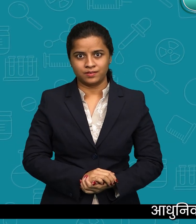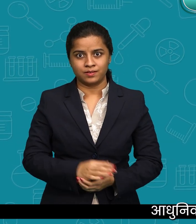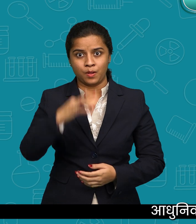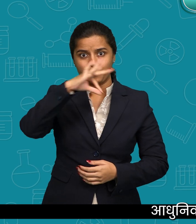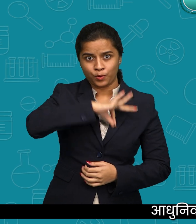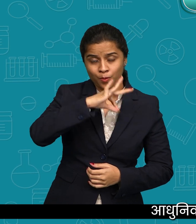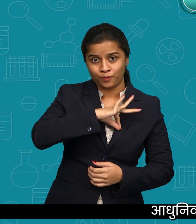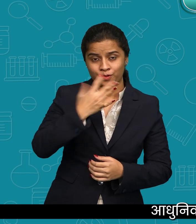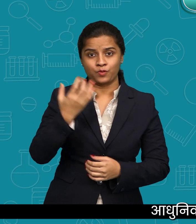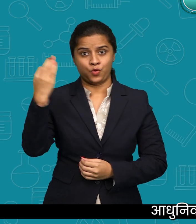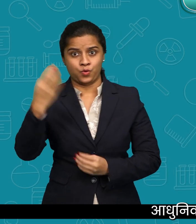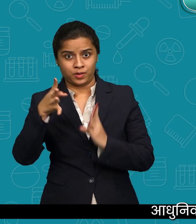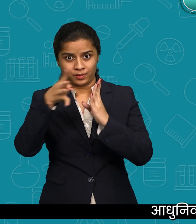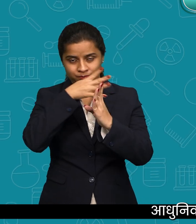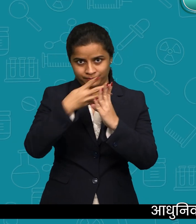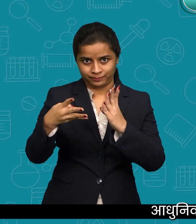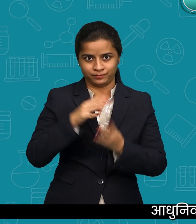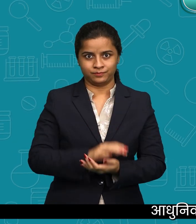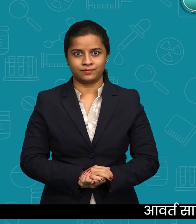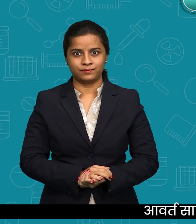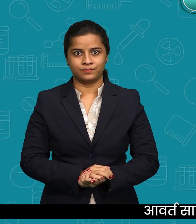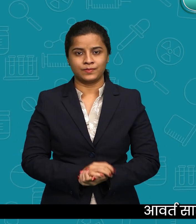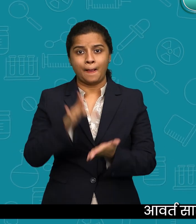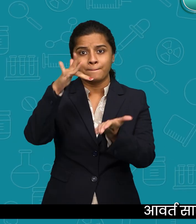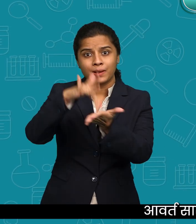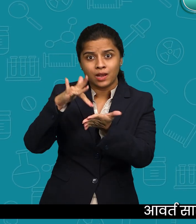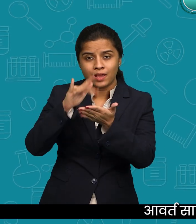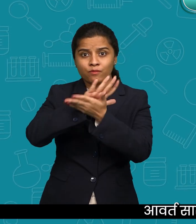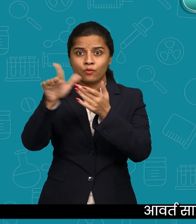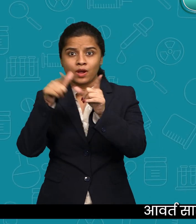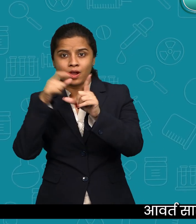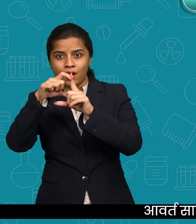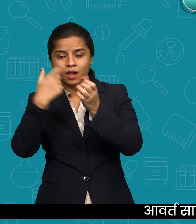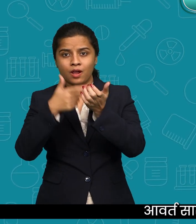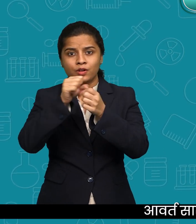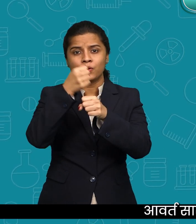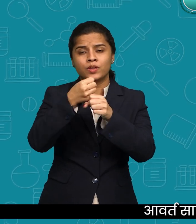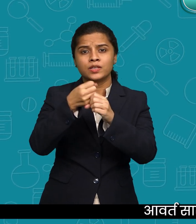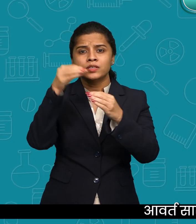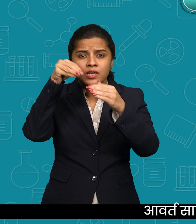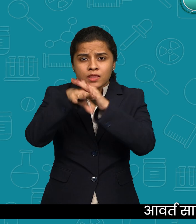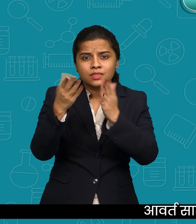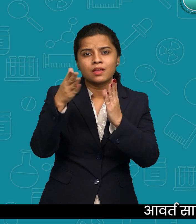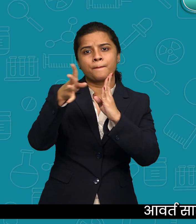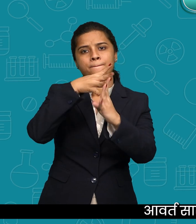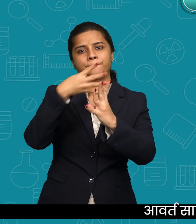आधुनिक आवर्त सारणीचे फायदे, आवर्त सारणीतील हायड्रोजनचे स्थान,